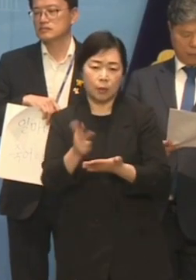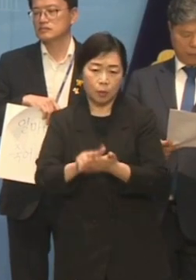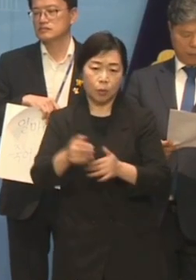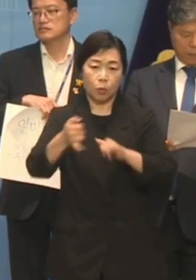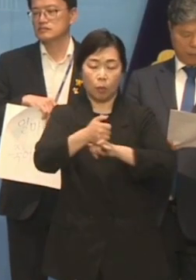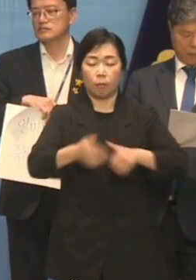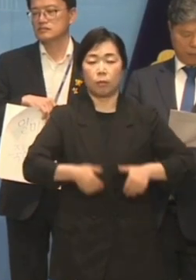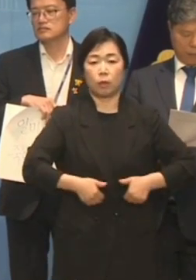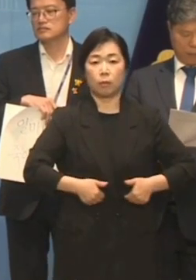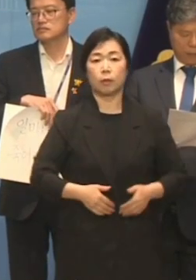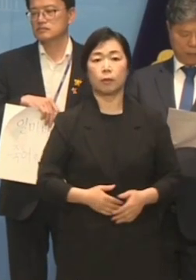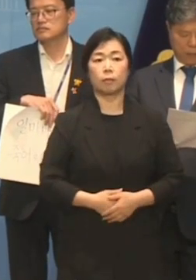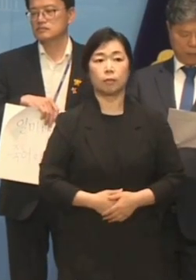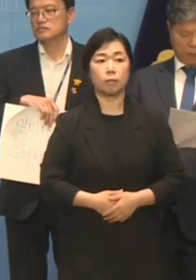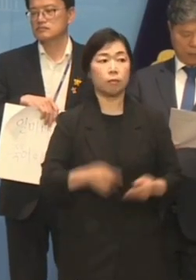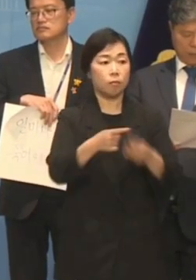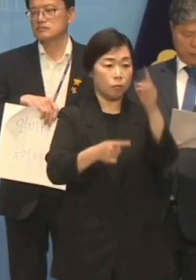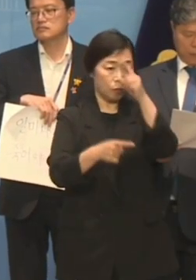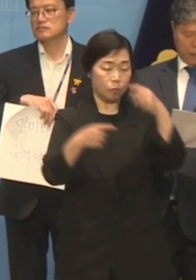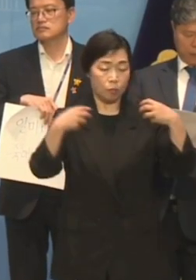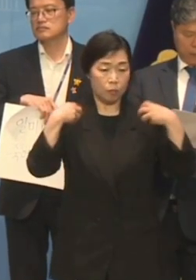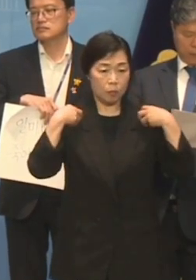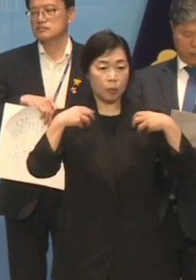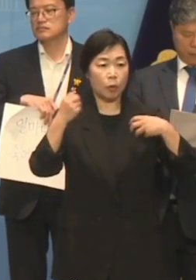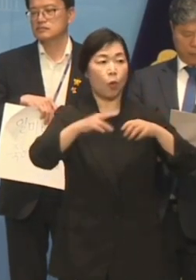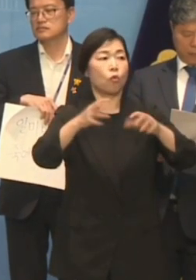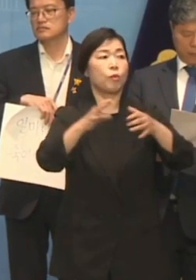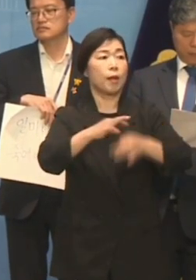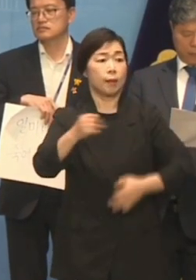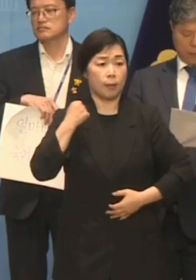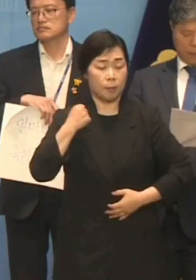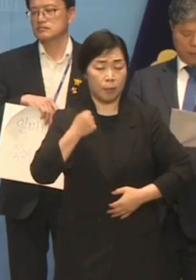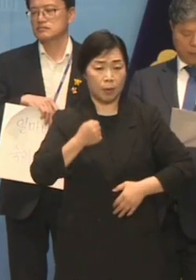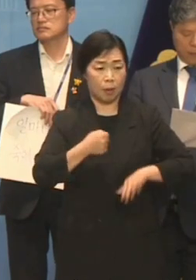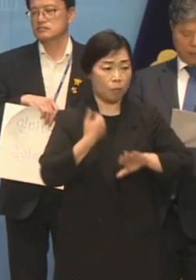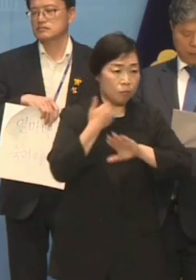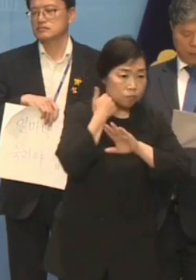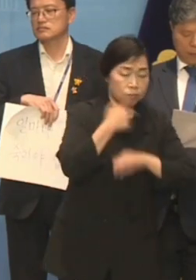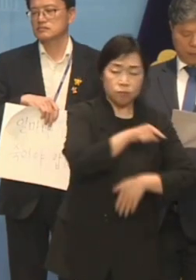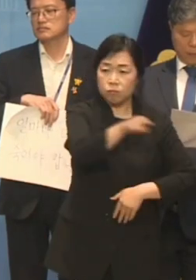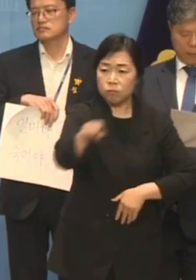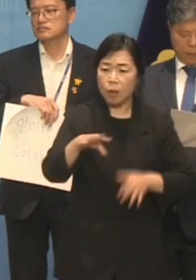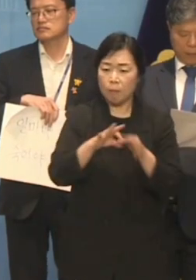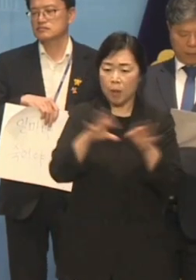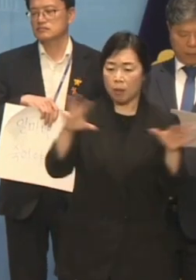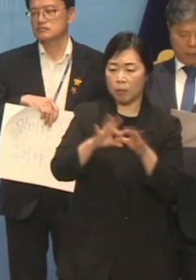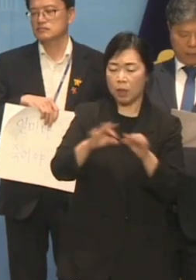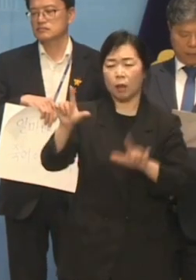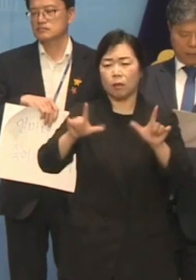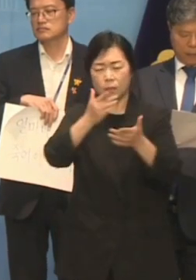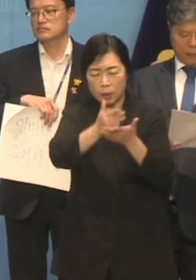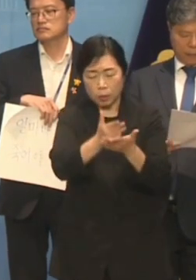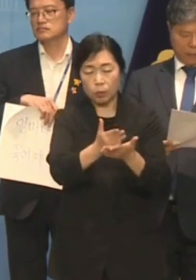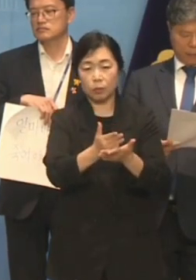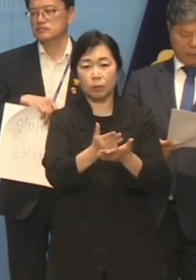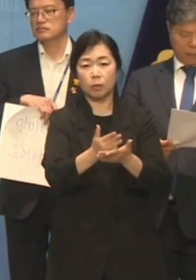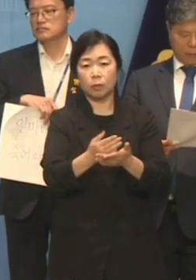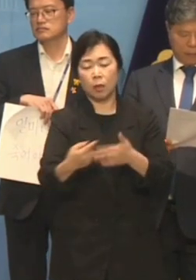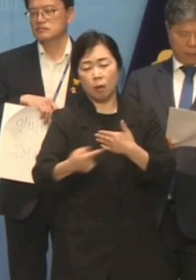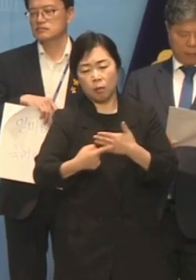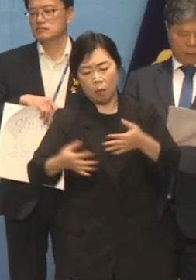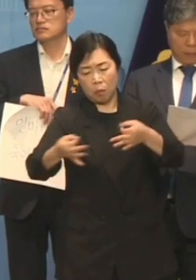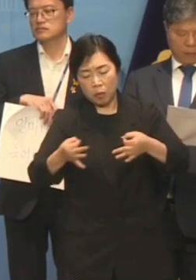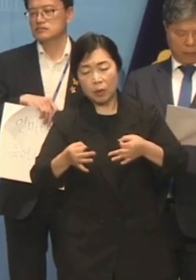희망입니다. 윤석열 정부와 국민의힘은 남의 집 불구경하듯 무책임한 보여주기식